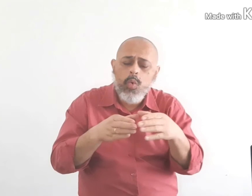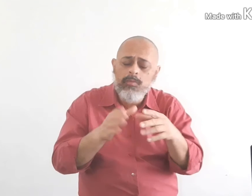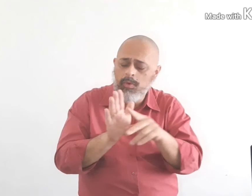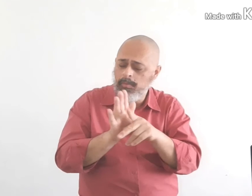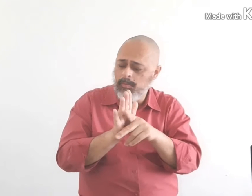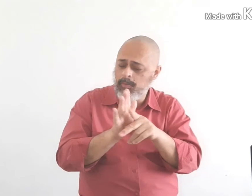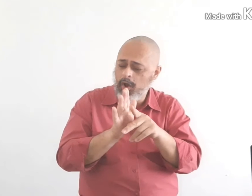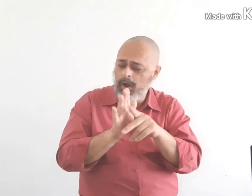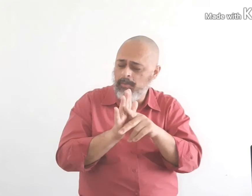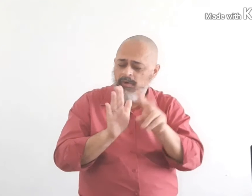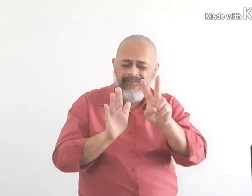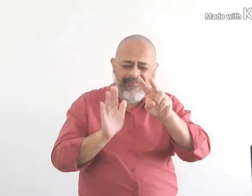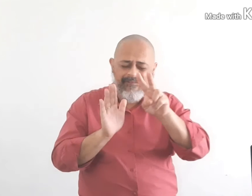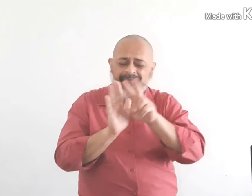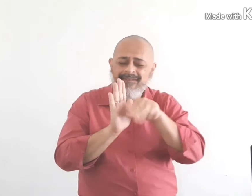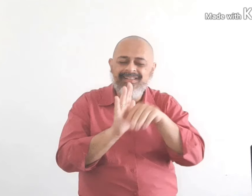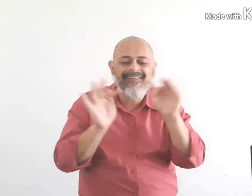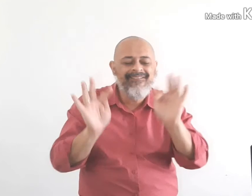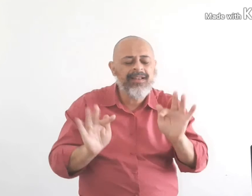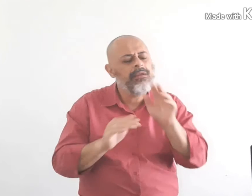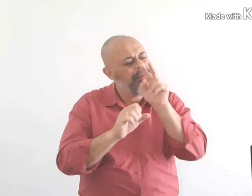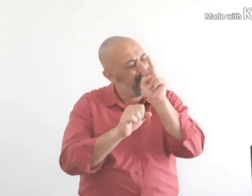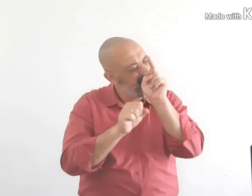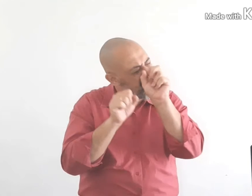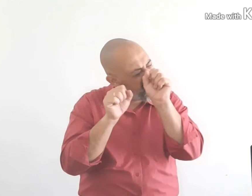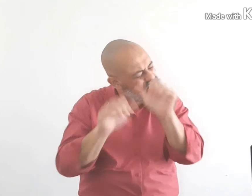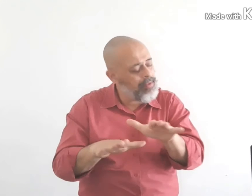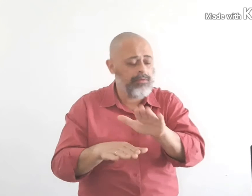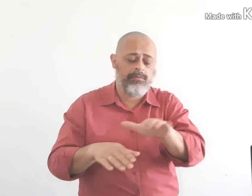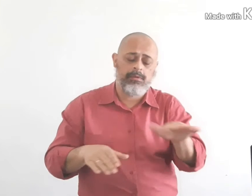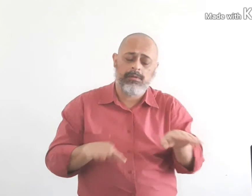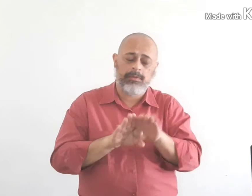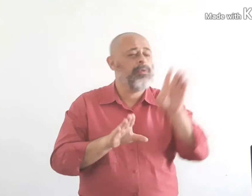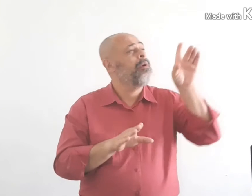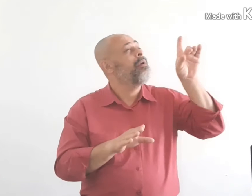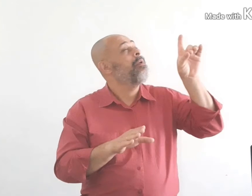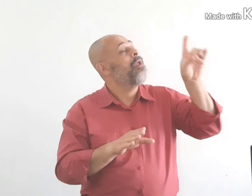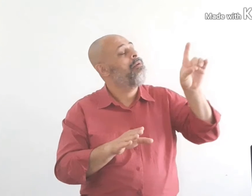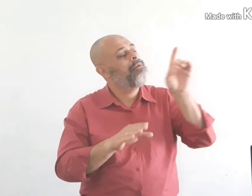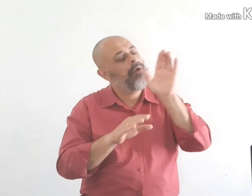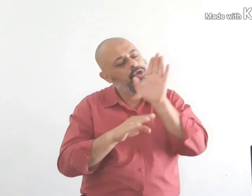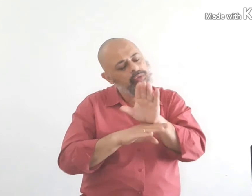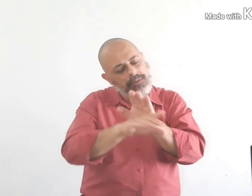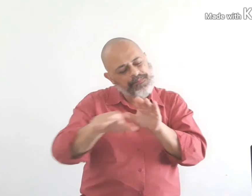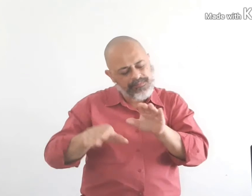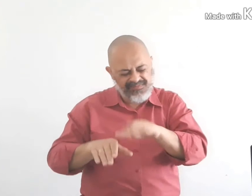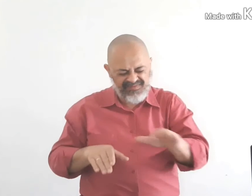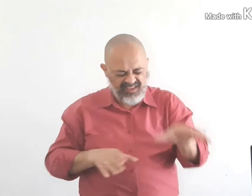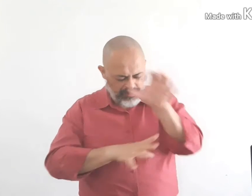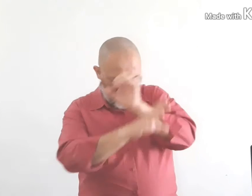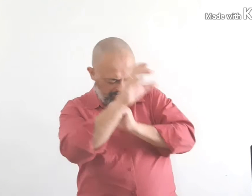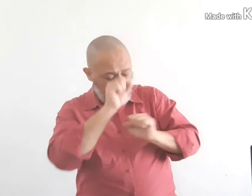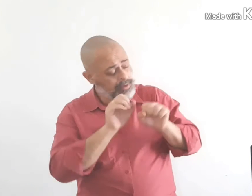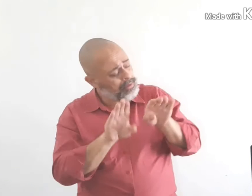dos cultos aqui. Traz, Senhor, a lembrança. Edifique essas crianças agora com essas lembranças e aumenta